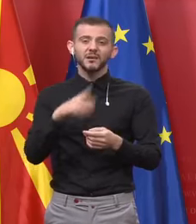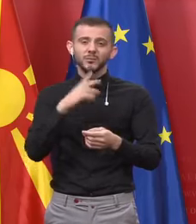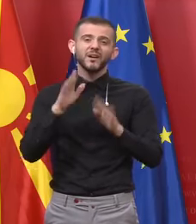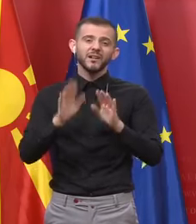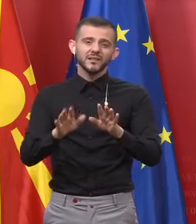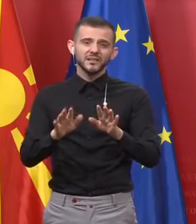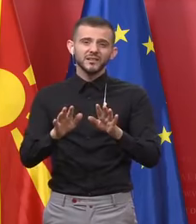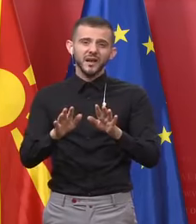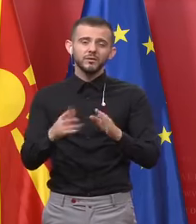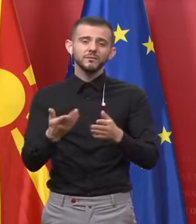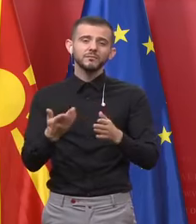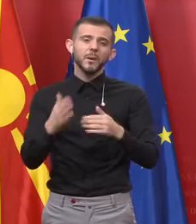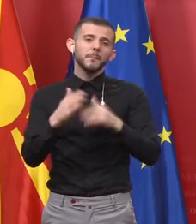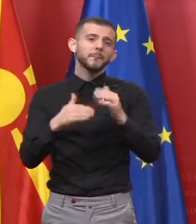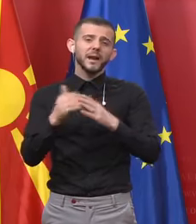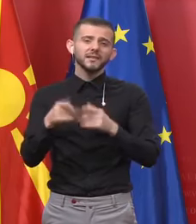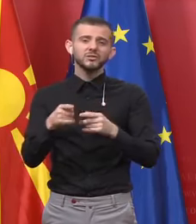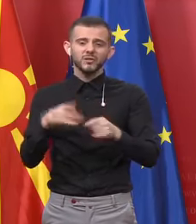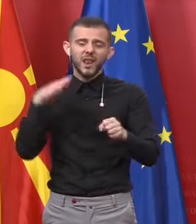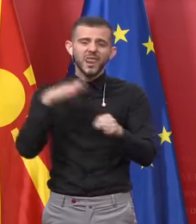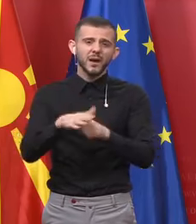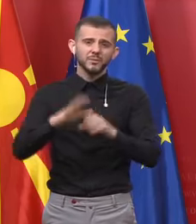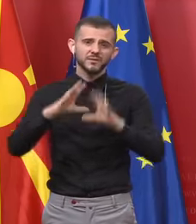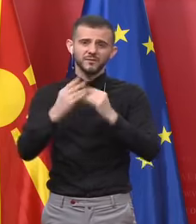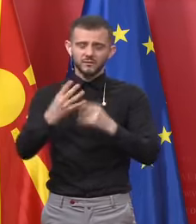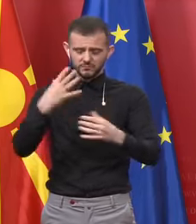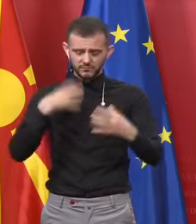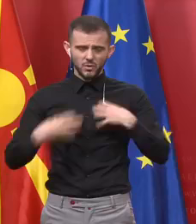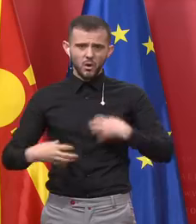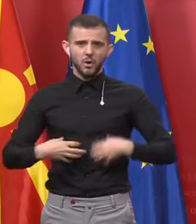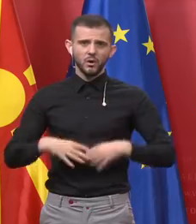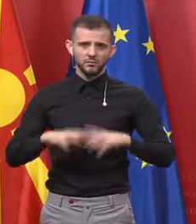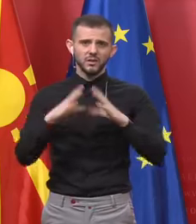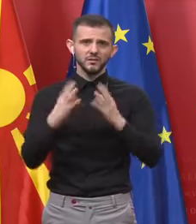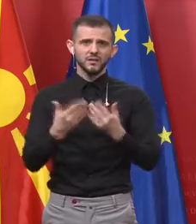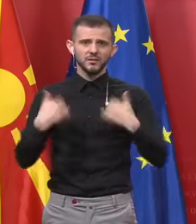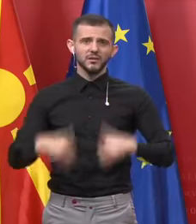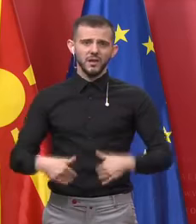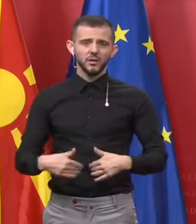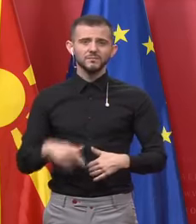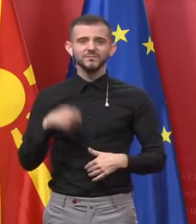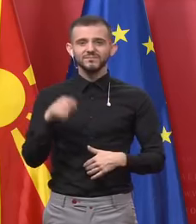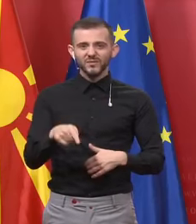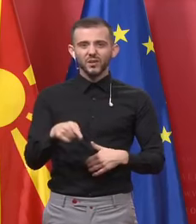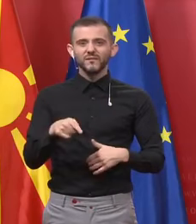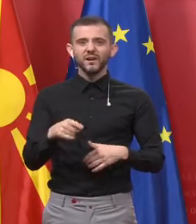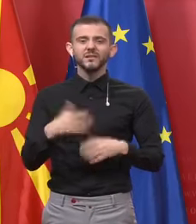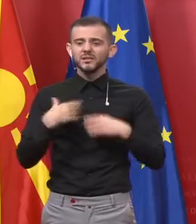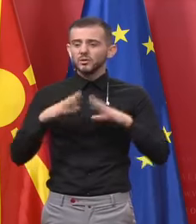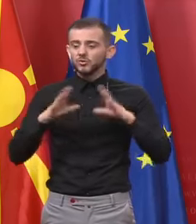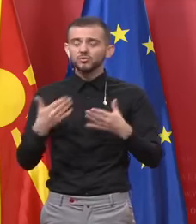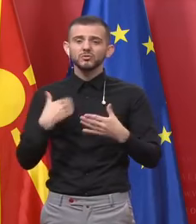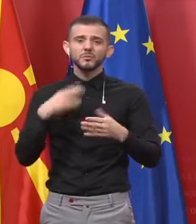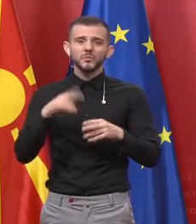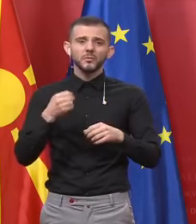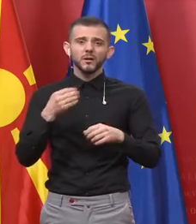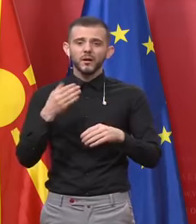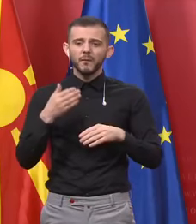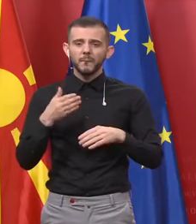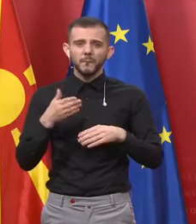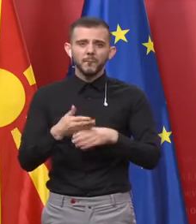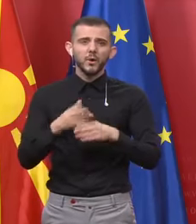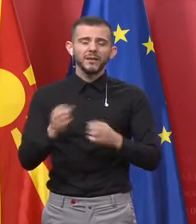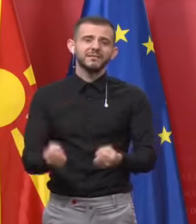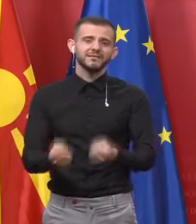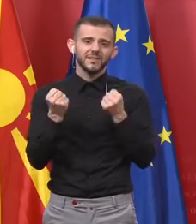за практично вирус кој што ги напаѓа сите органи, и во таа крајна фаза практично што и да се направи, многу тешко